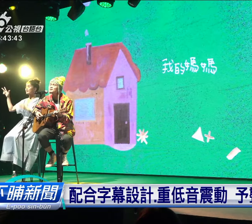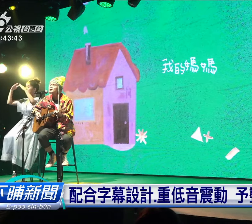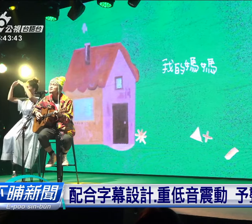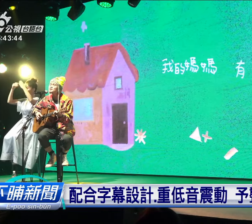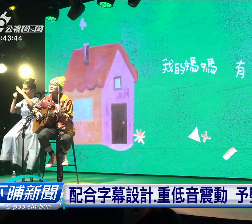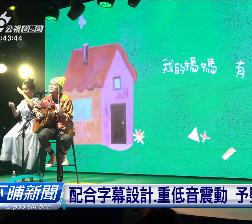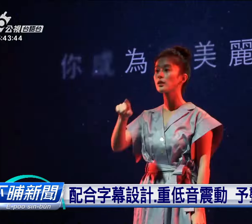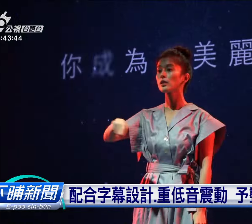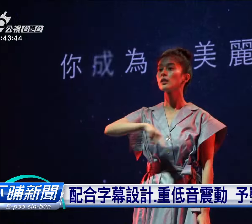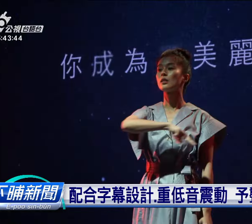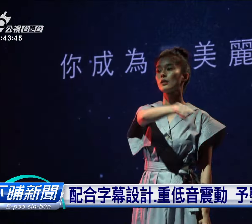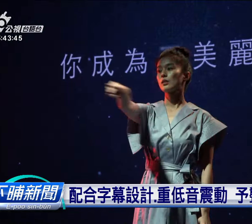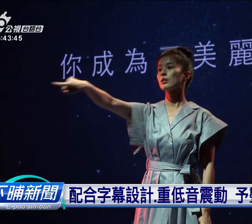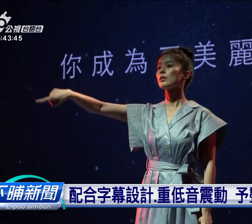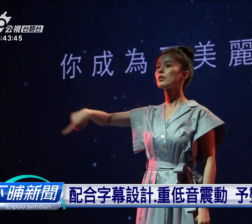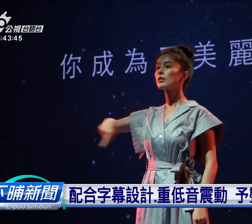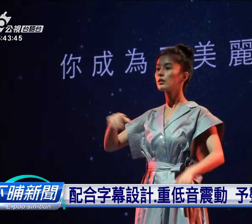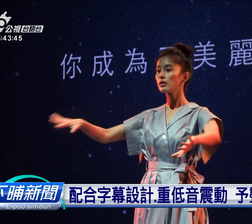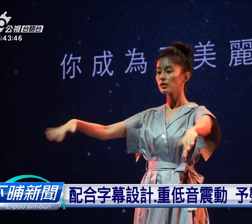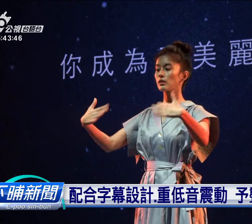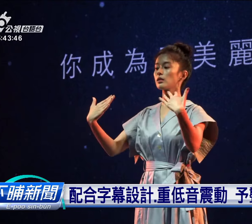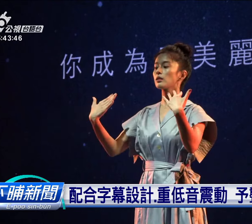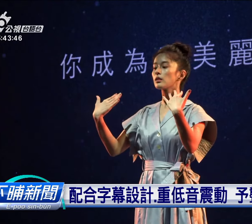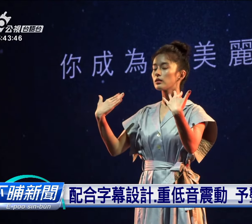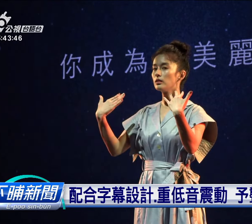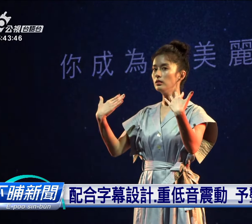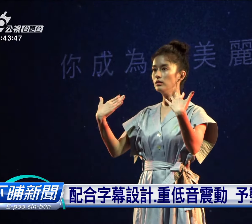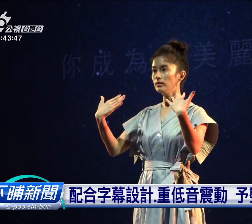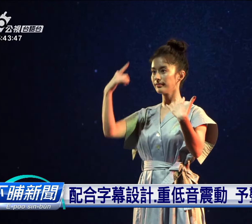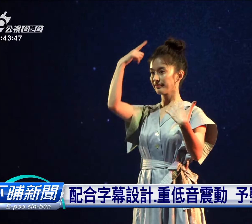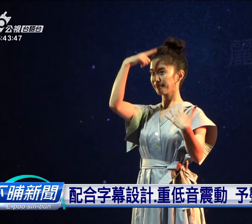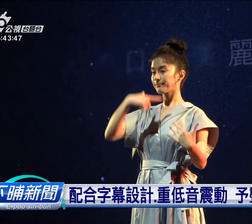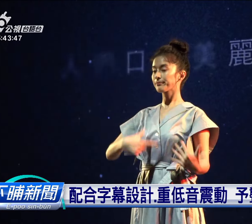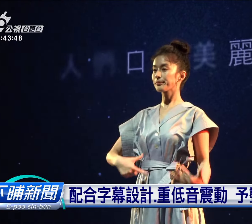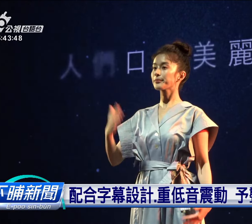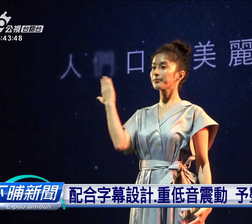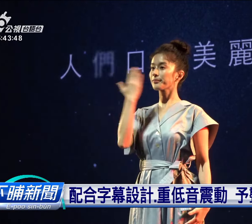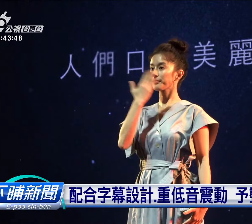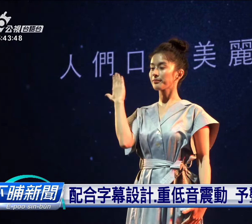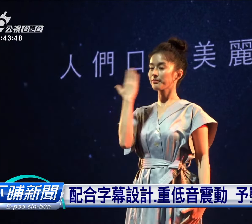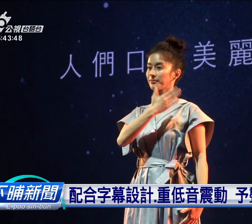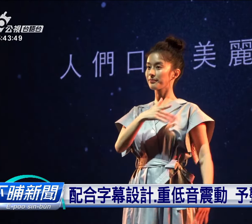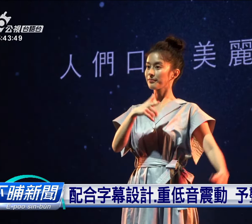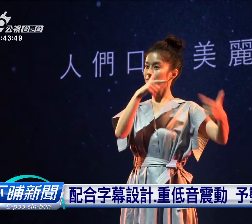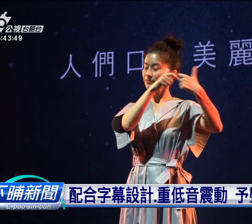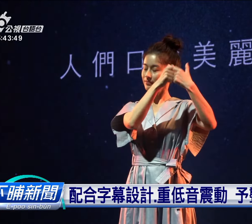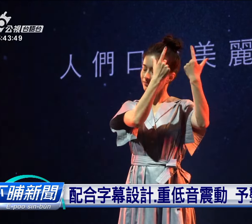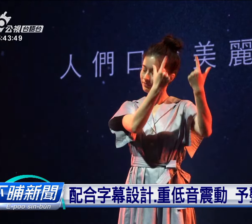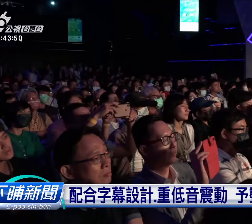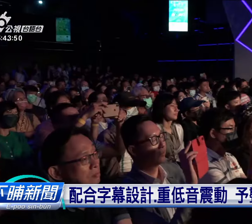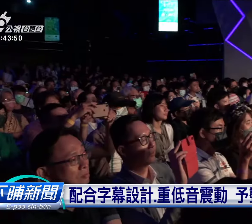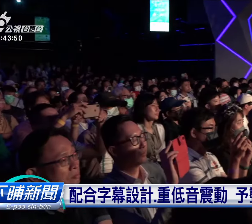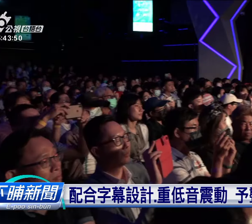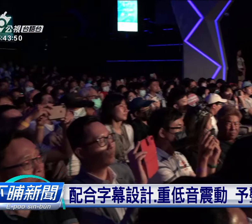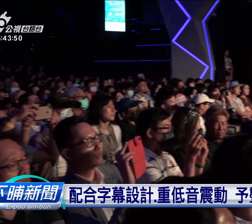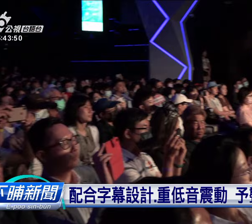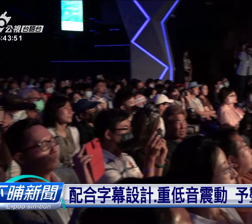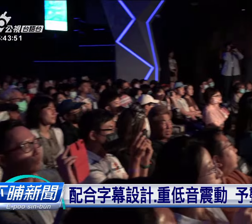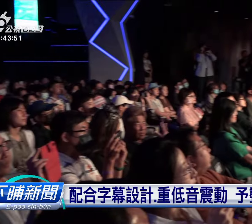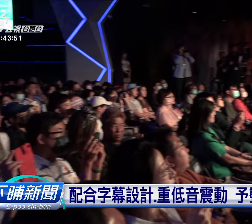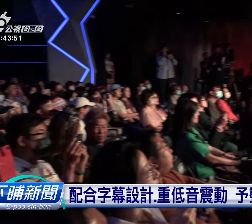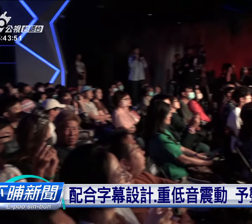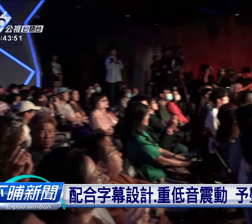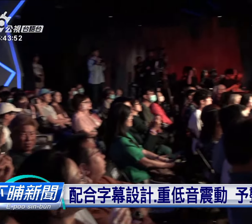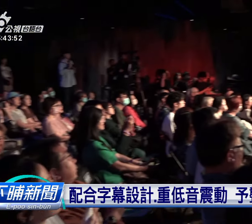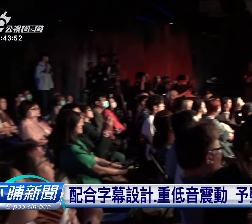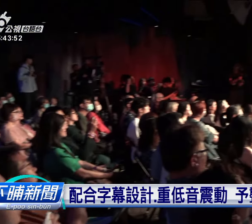音乐，发起诚心唱伫咧倒的计划。今年3月初3世界听日日办中央公益演唱会试验